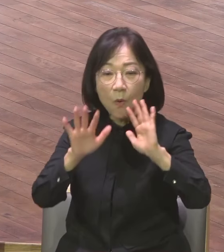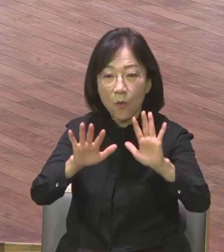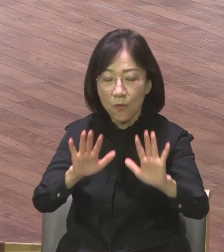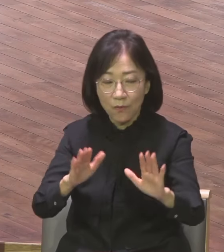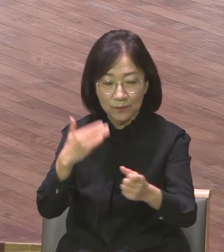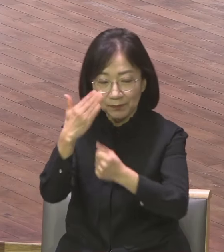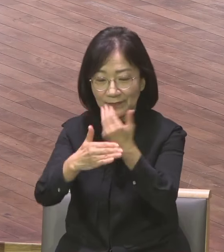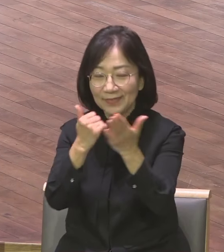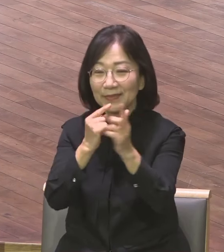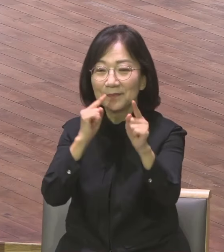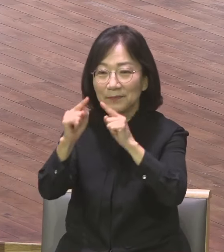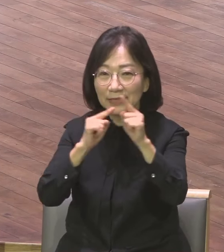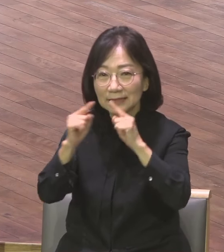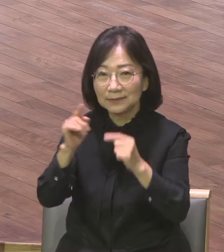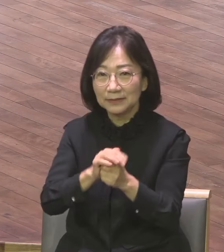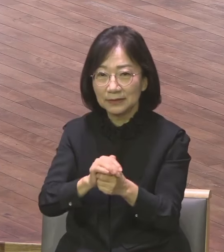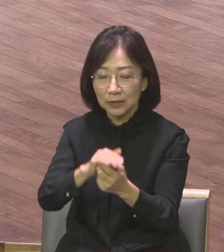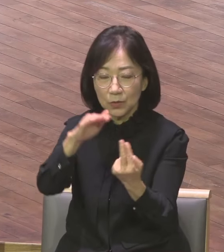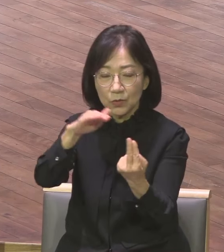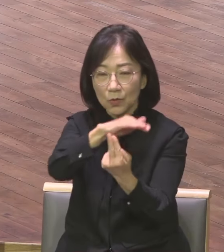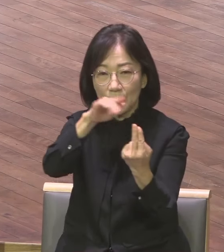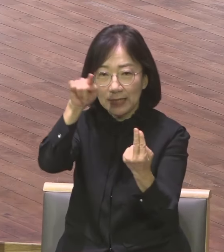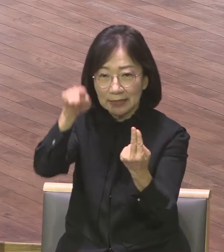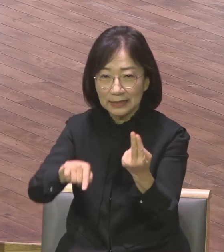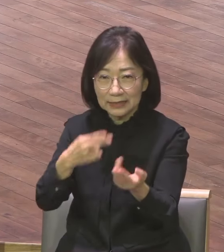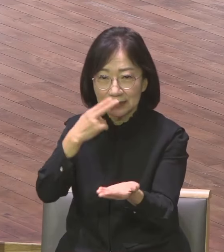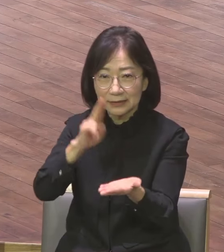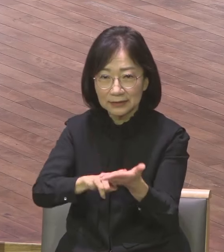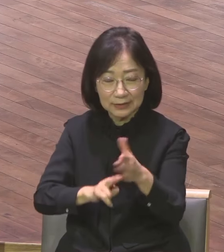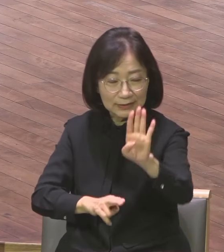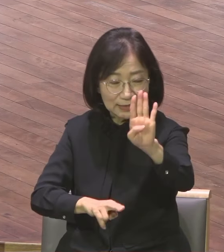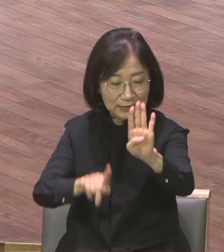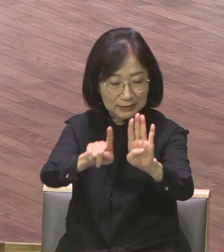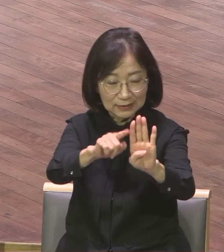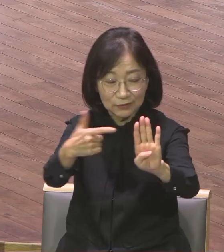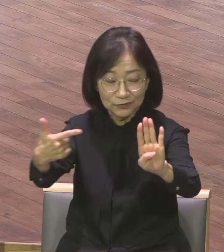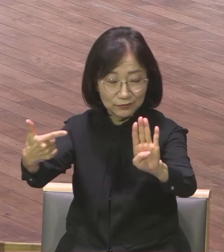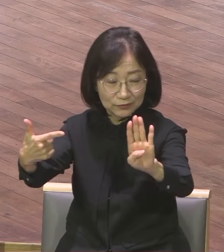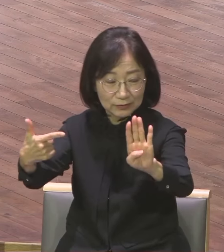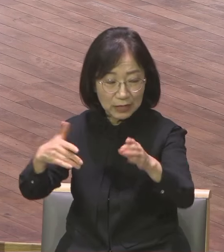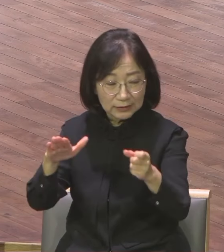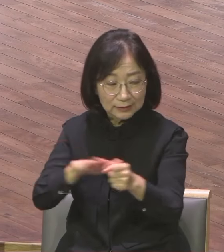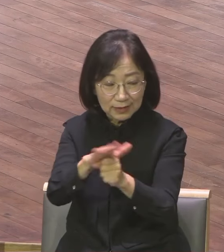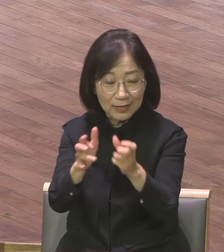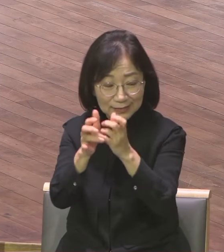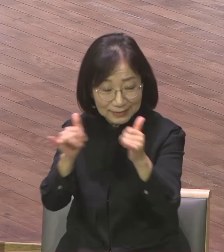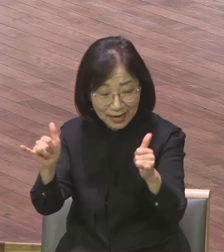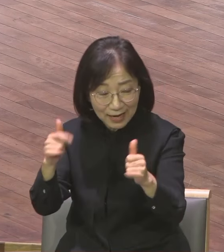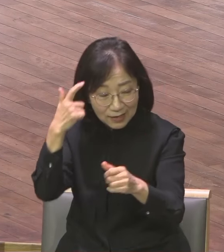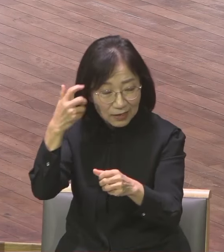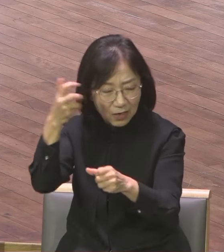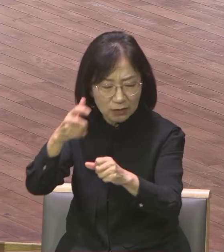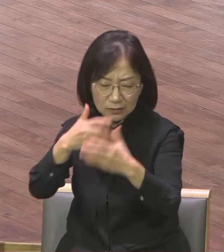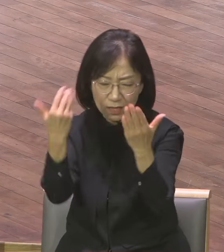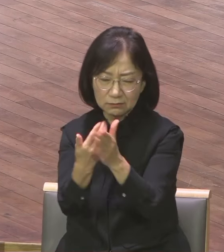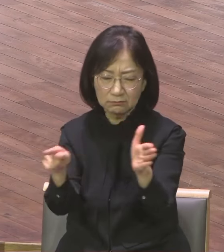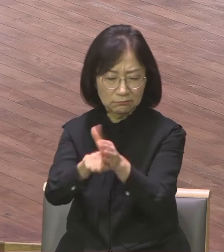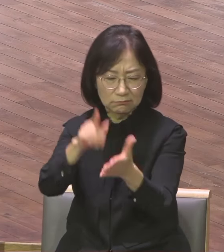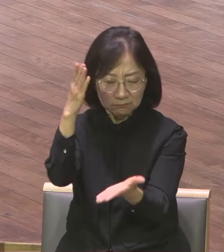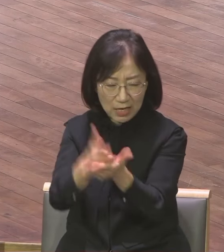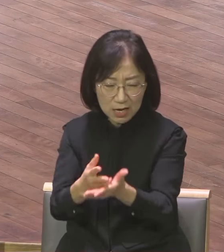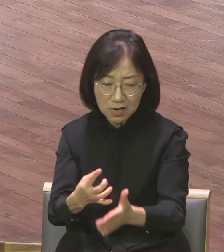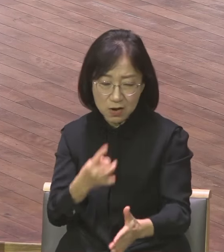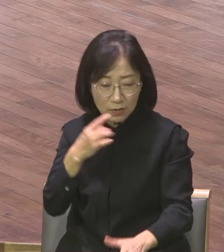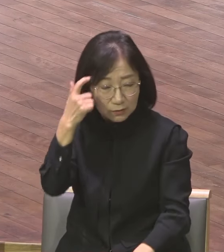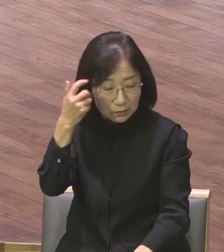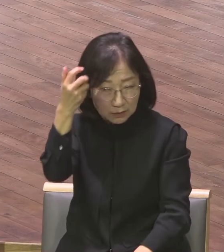은혜 받고 승리할 하나님의 말씀은 요한일서 4장 1절에서 6절 말씀입니다. 사랑하는 자들아 영을 다 믿지 말고